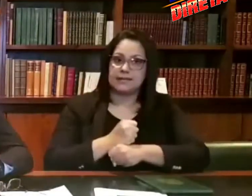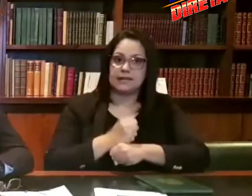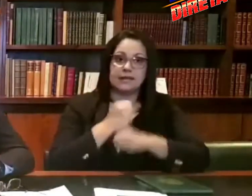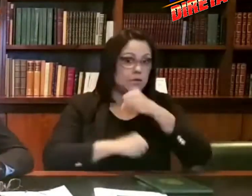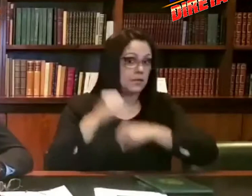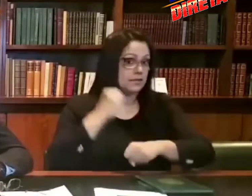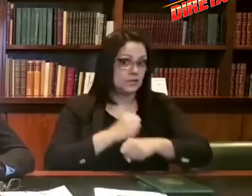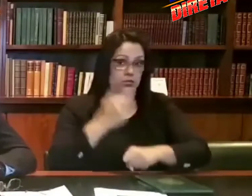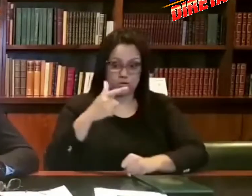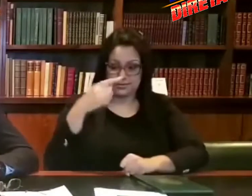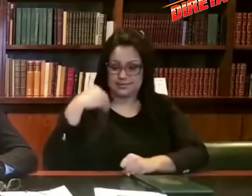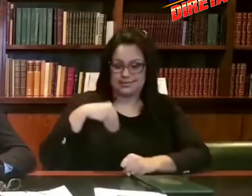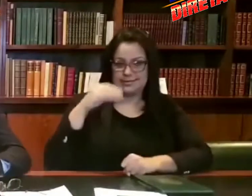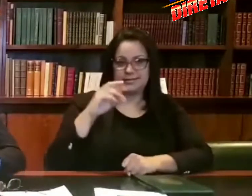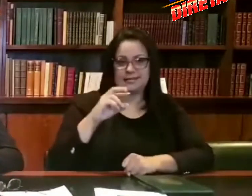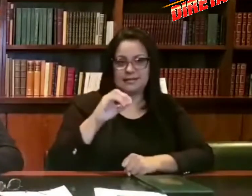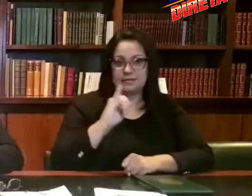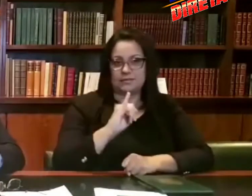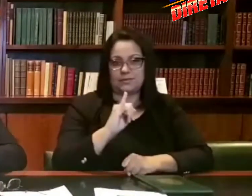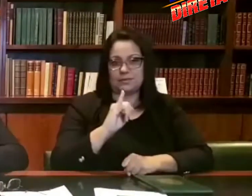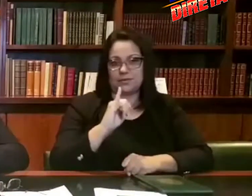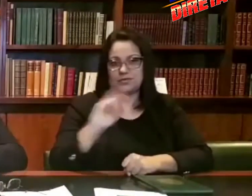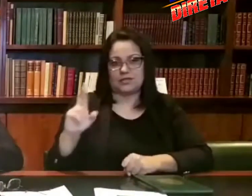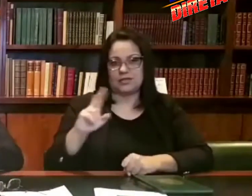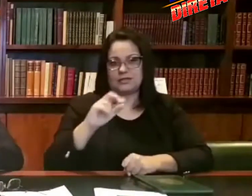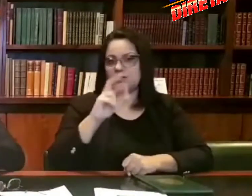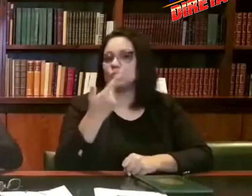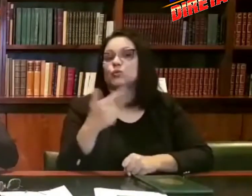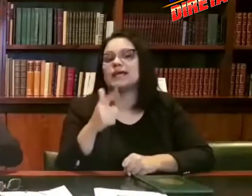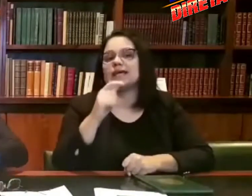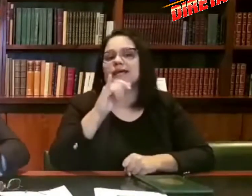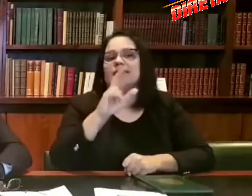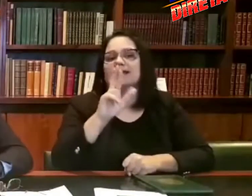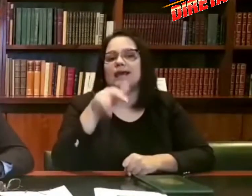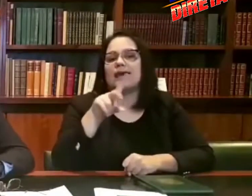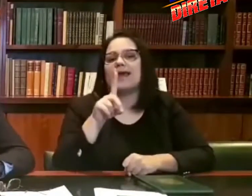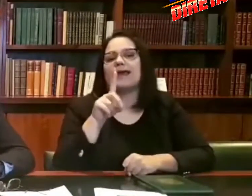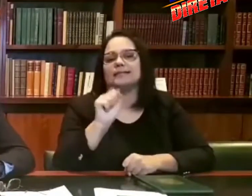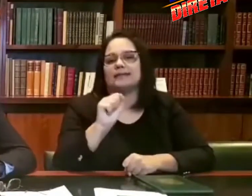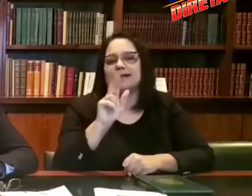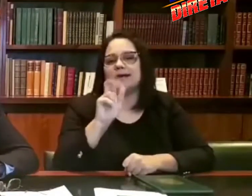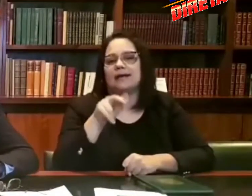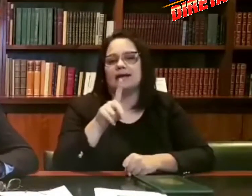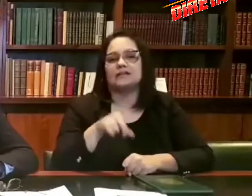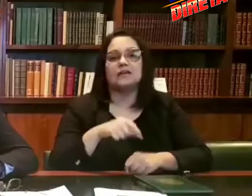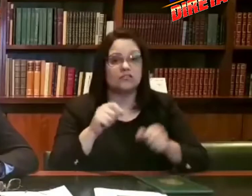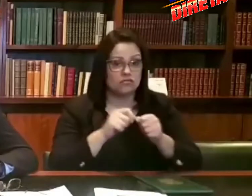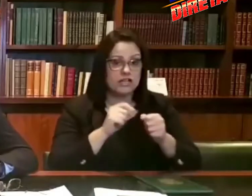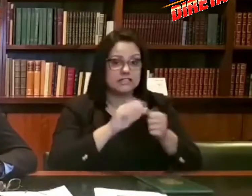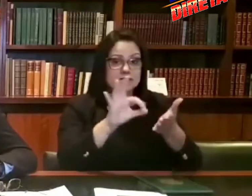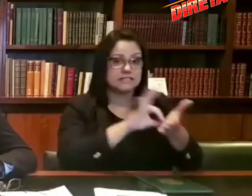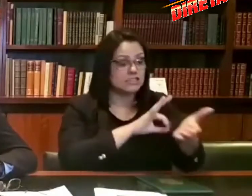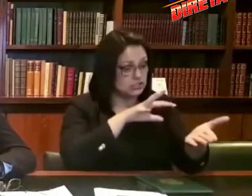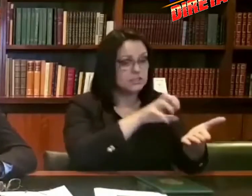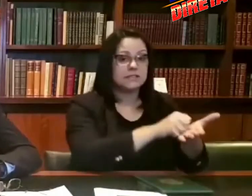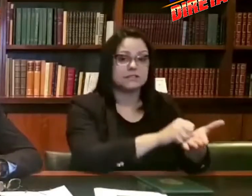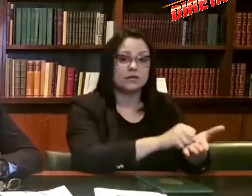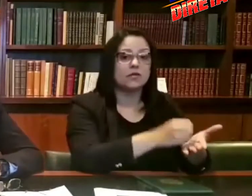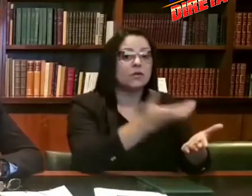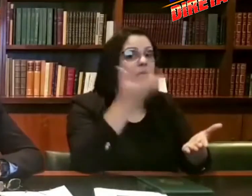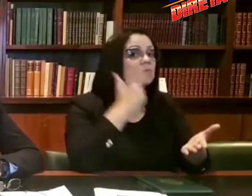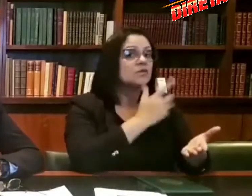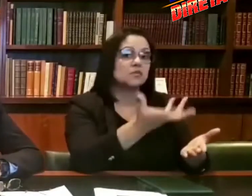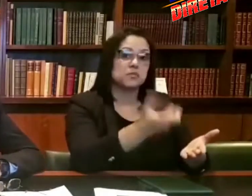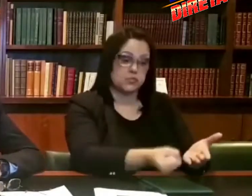renda, tá? E ficava difícil entrar no filtro, eles se inscreveram como beneficiários e